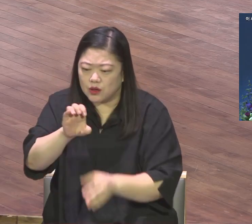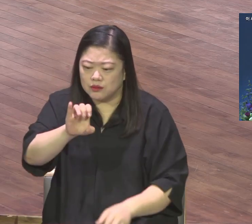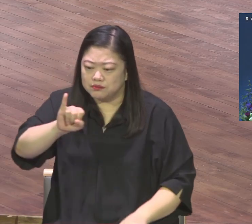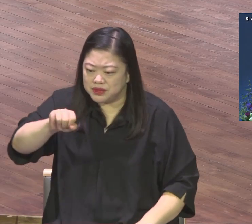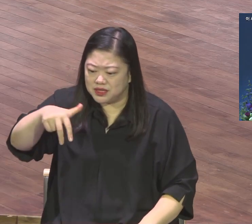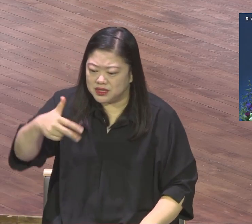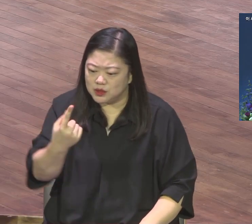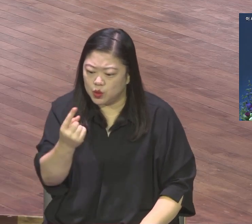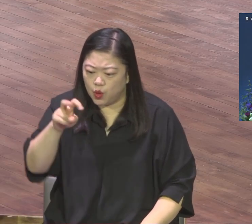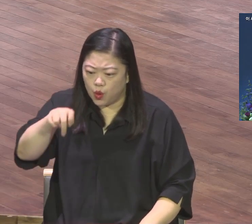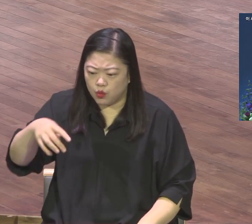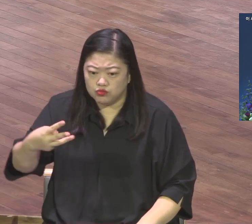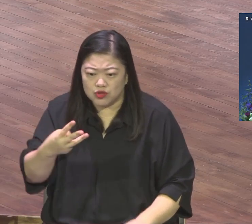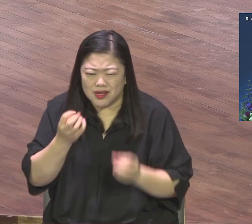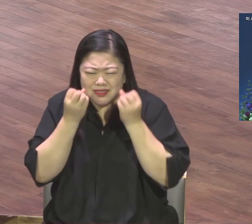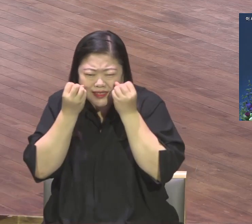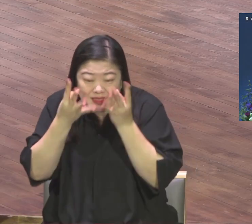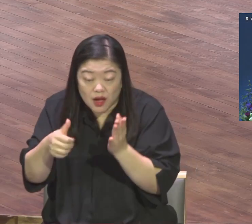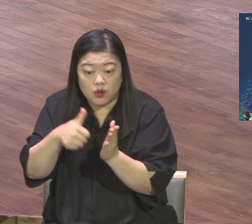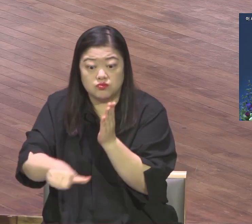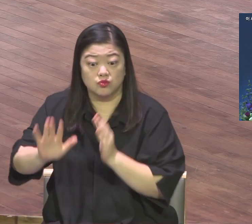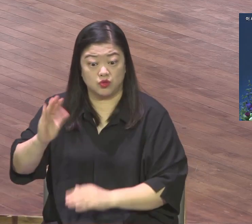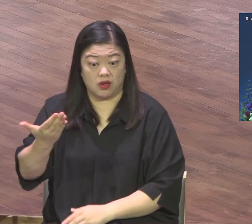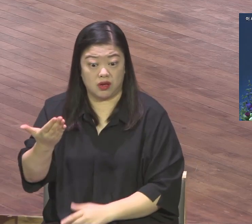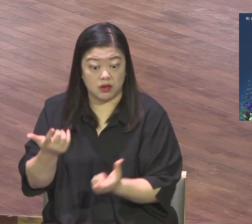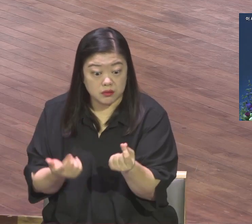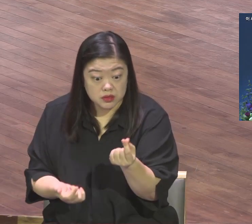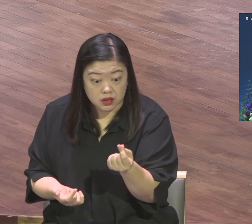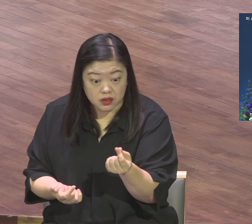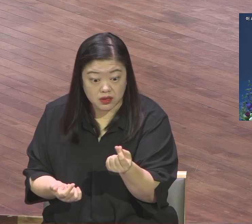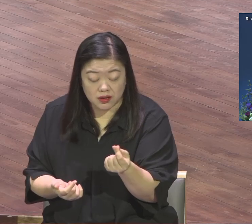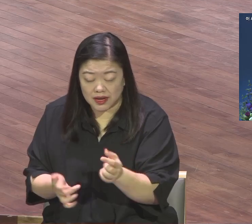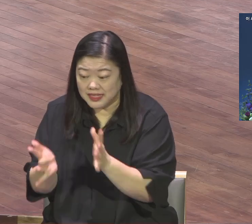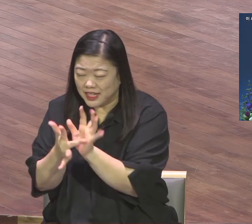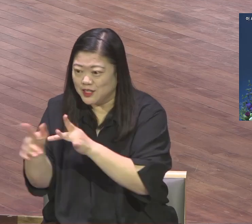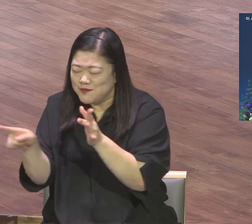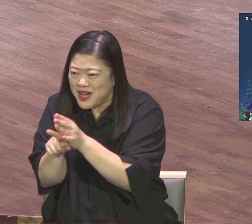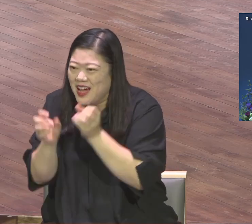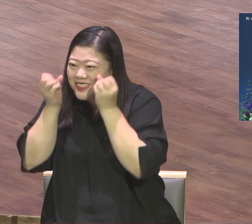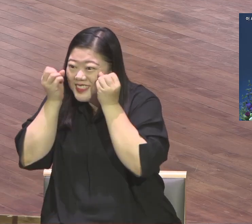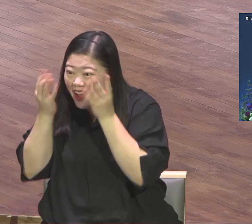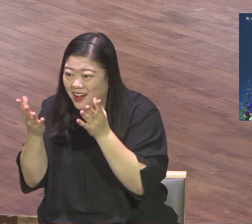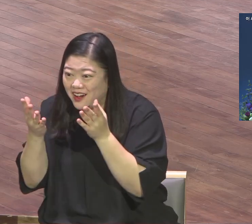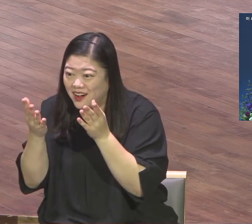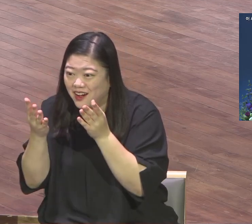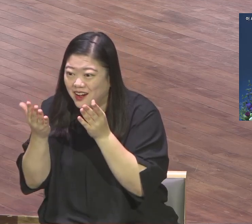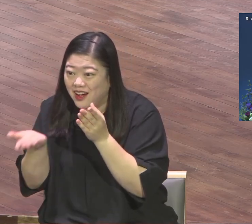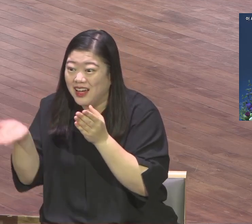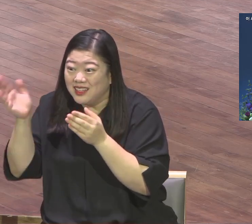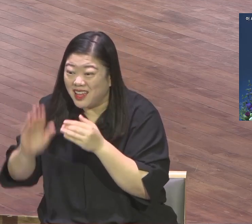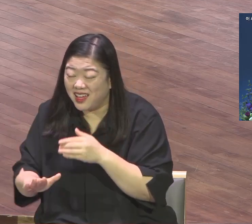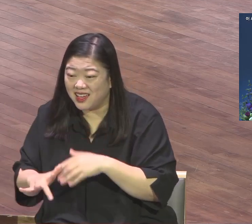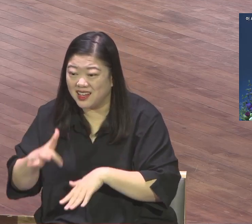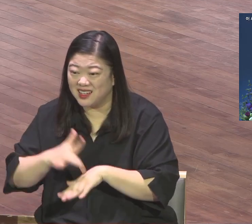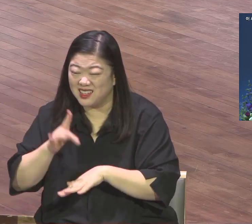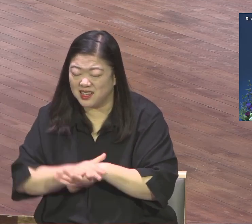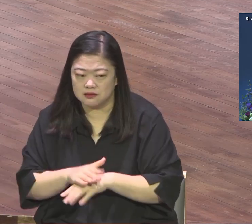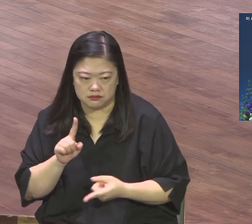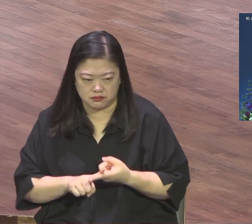후패하나 속사람은 날로 새롭도다. 새사람. 아멘.